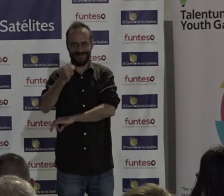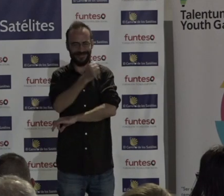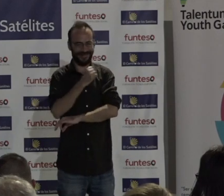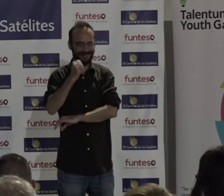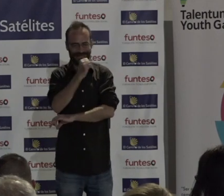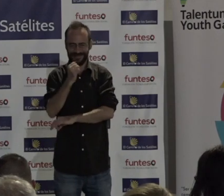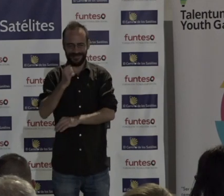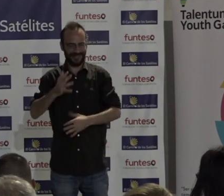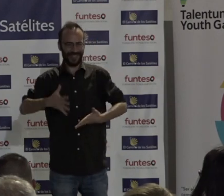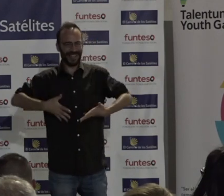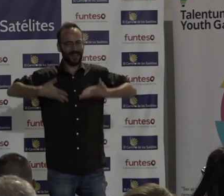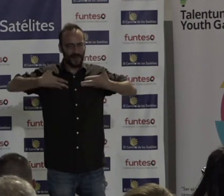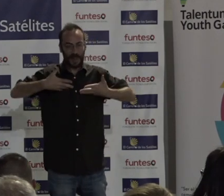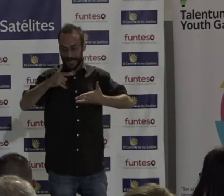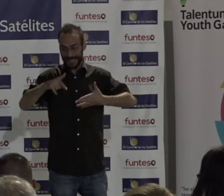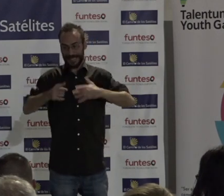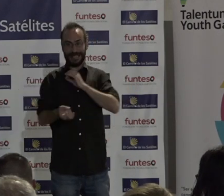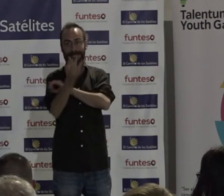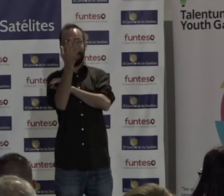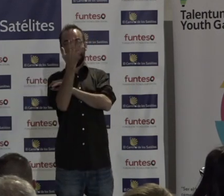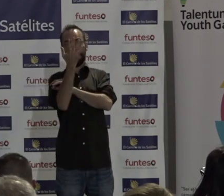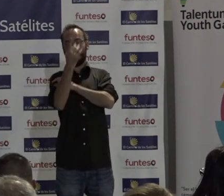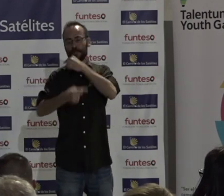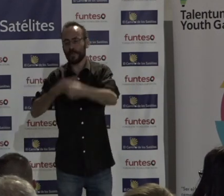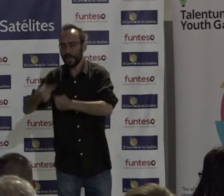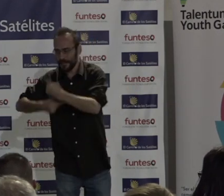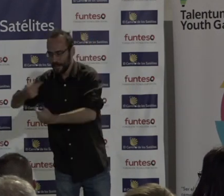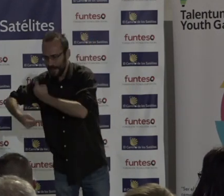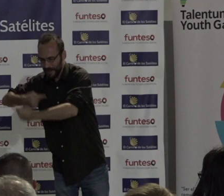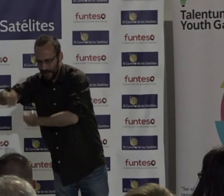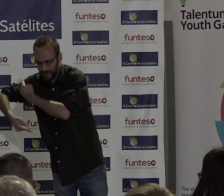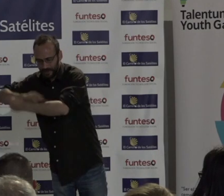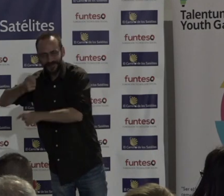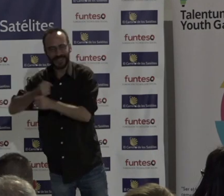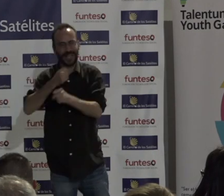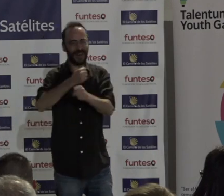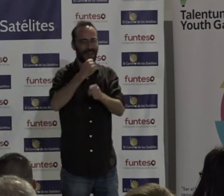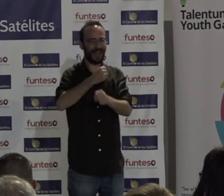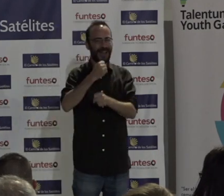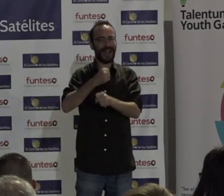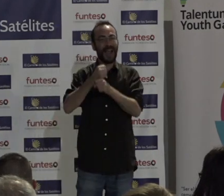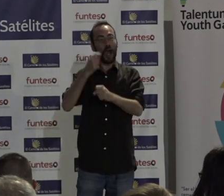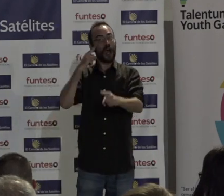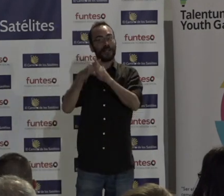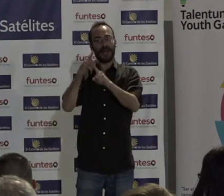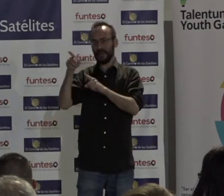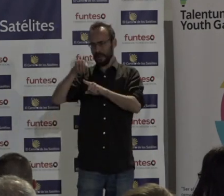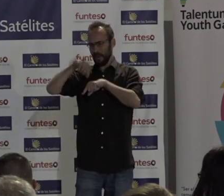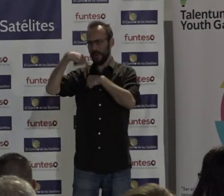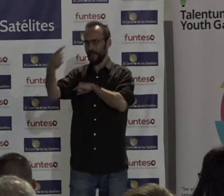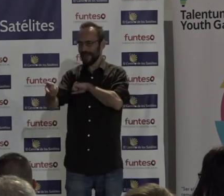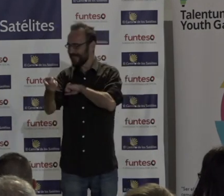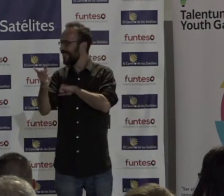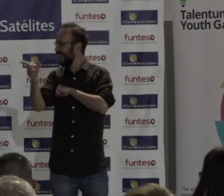muy emocionante, ¿no? Entonces, a partir de ahí, seguimos trabajando e hicimos un concierto en la Sala Galileo Galilei,